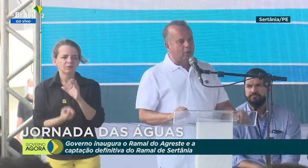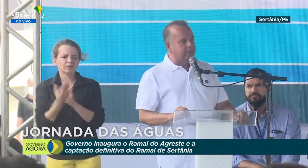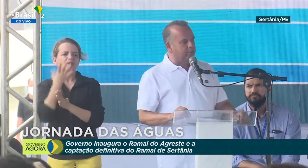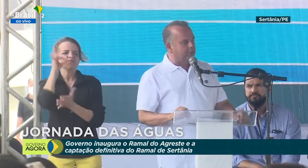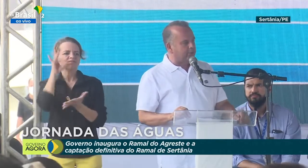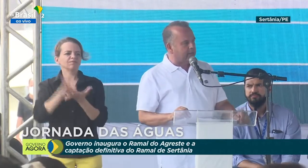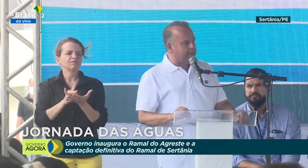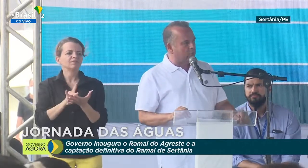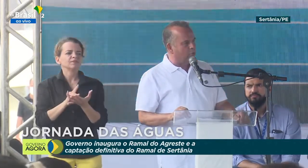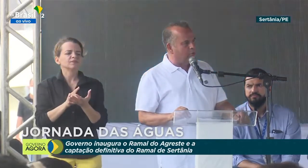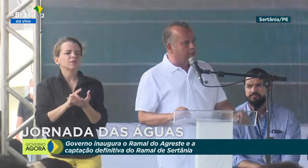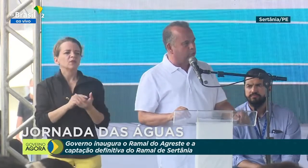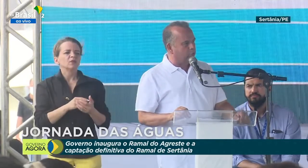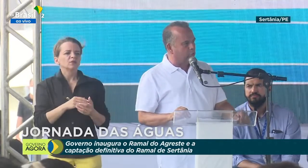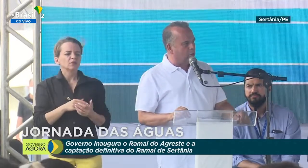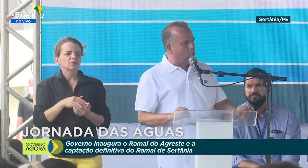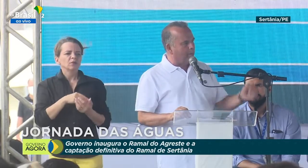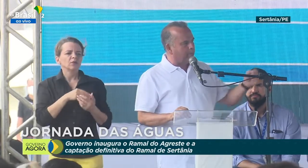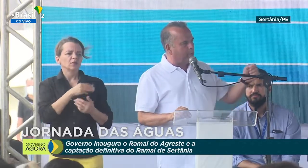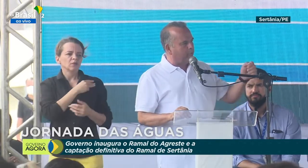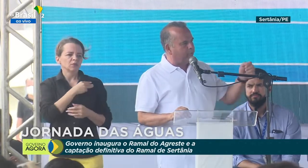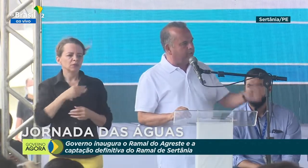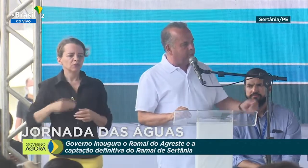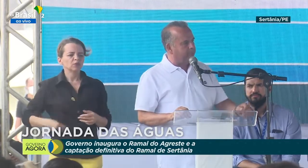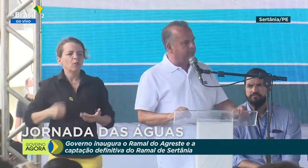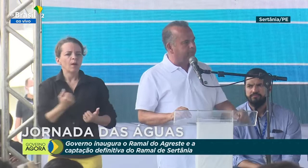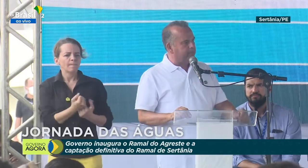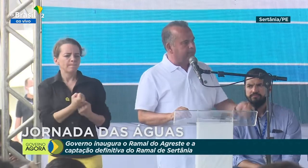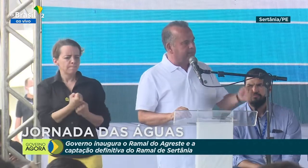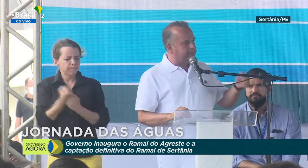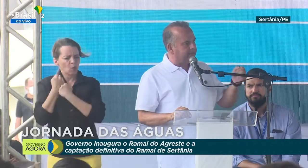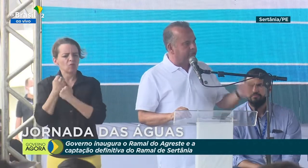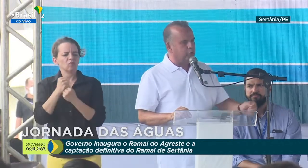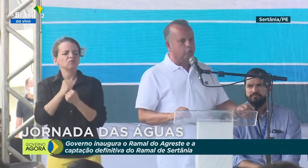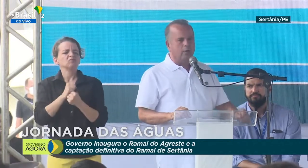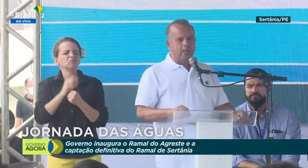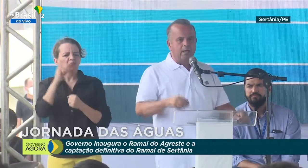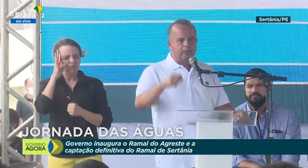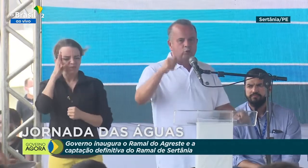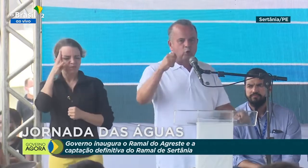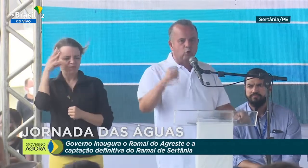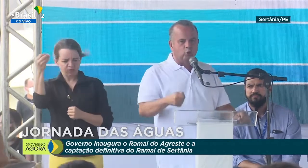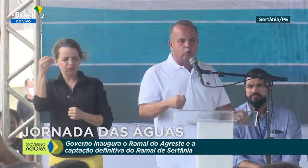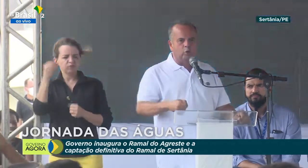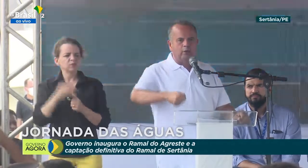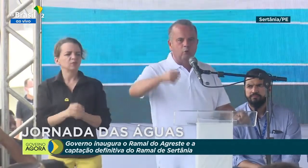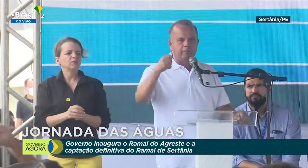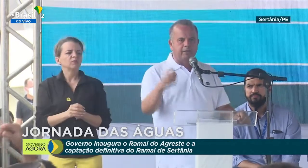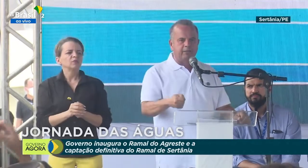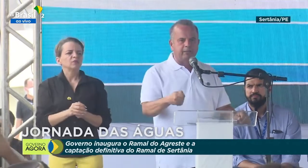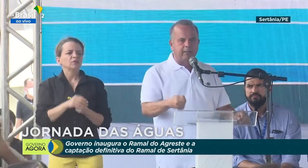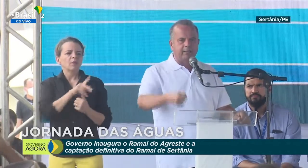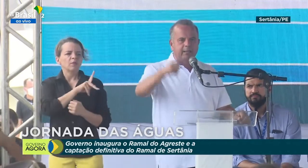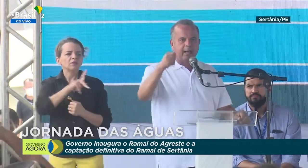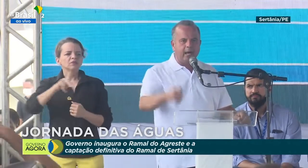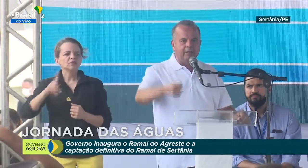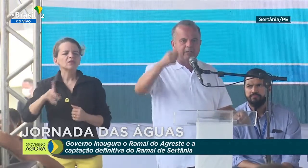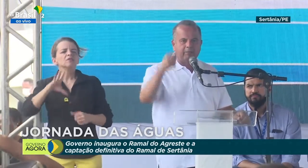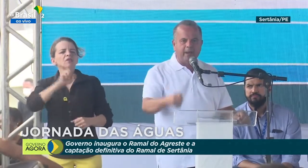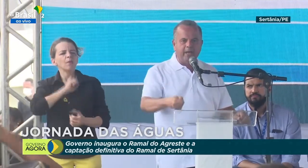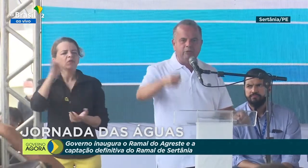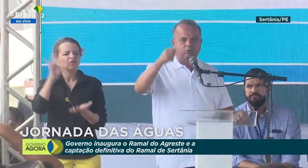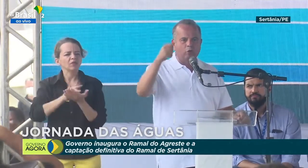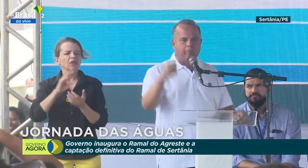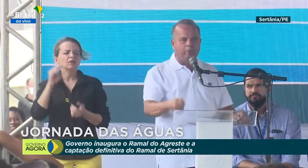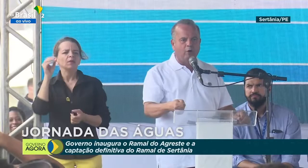da nossa administração como ministro, o apoio firme, decidido, resoluto de um presidente que ama